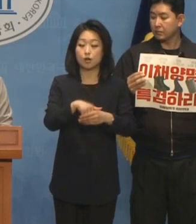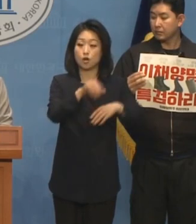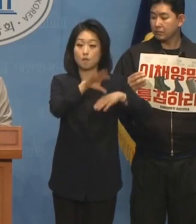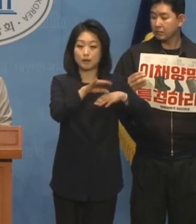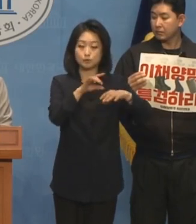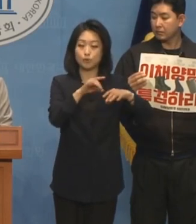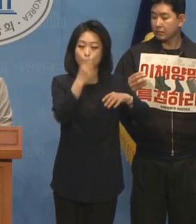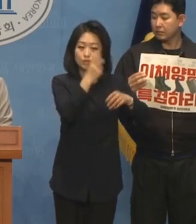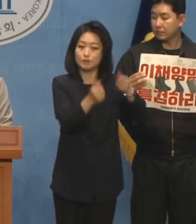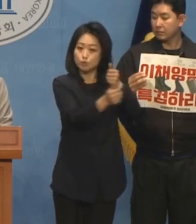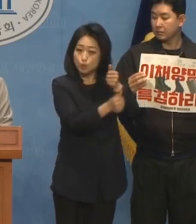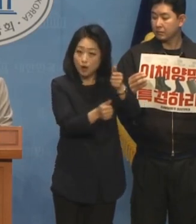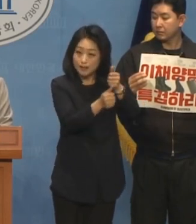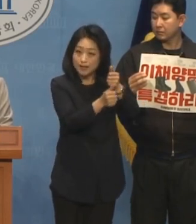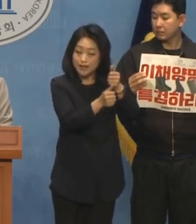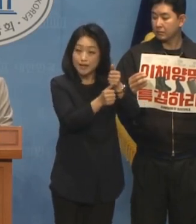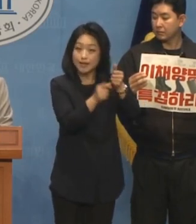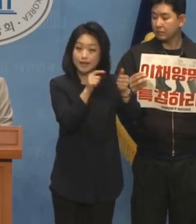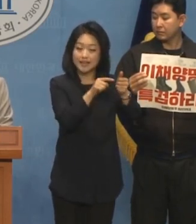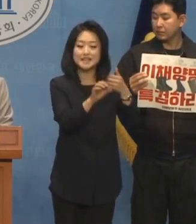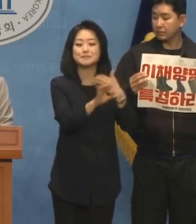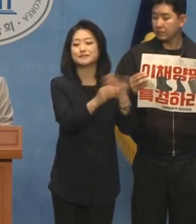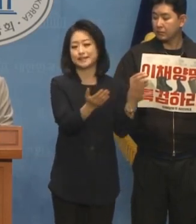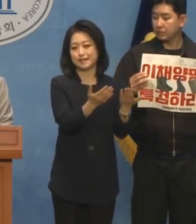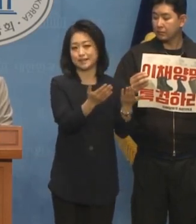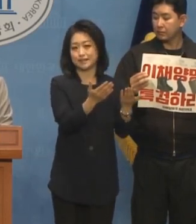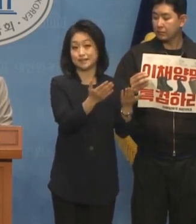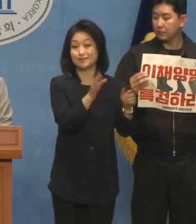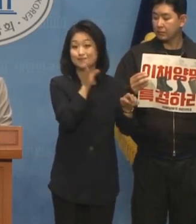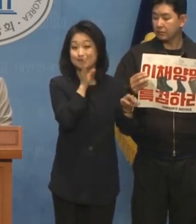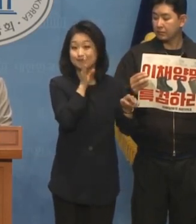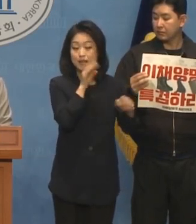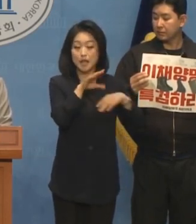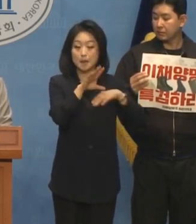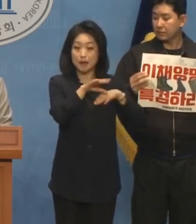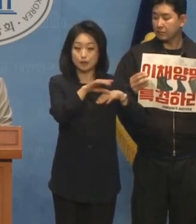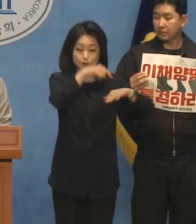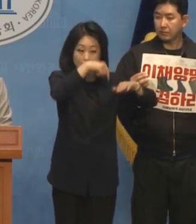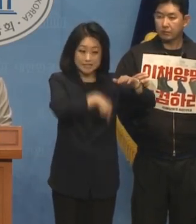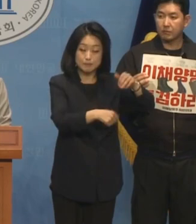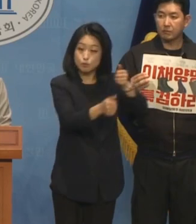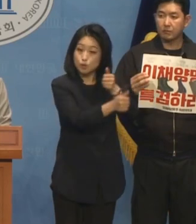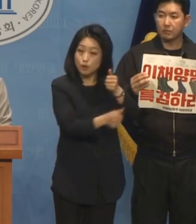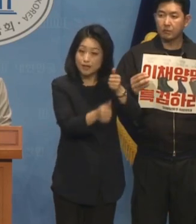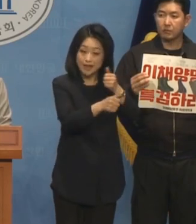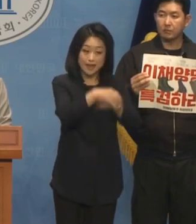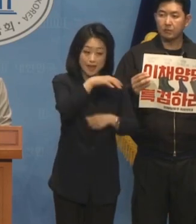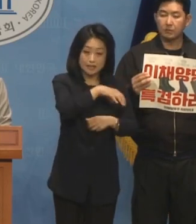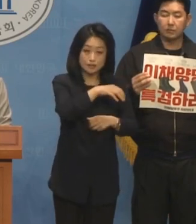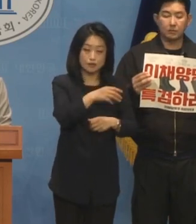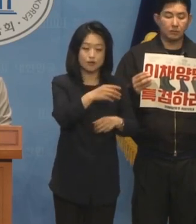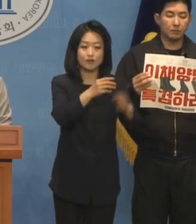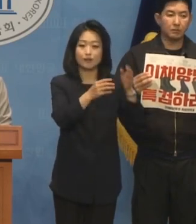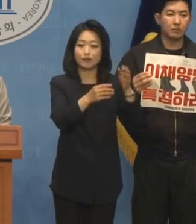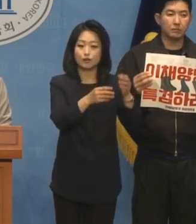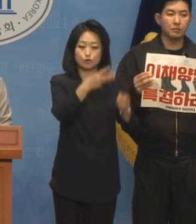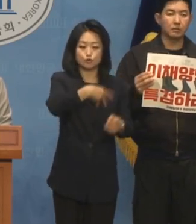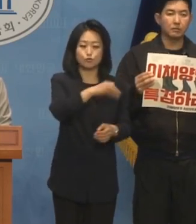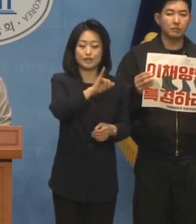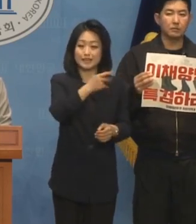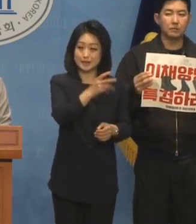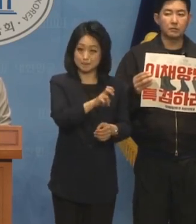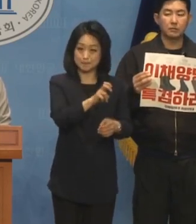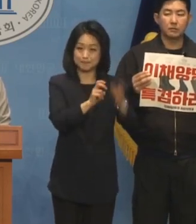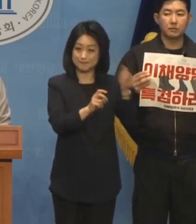시위원회 임시 조직입니다 방송 심의위원회에서 류희림과